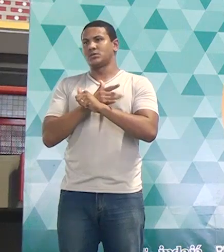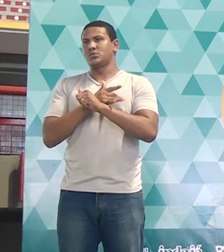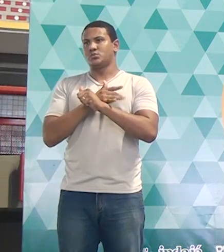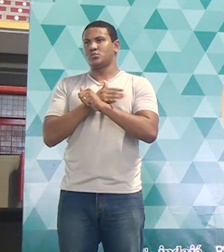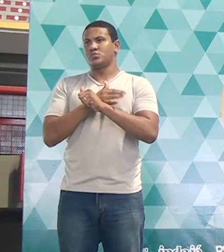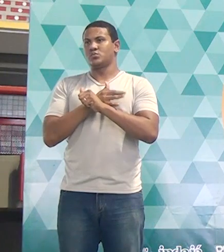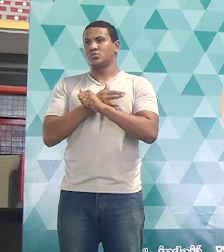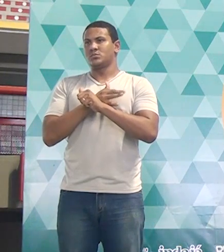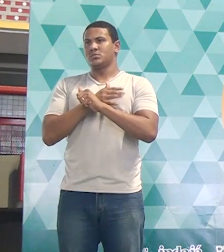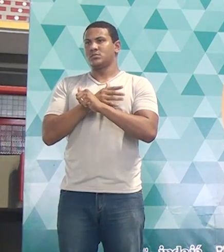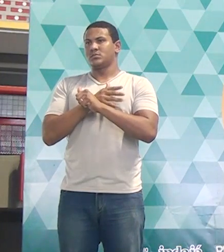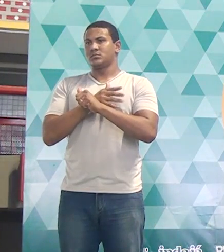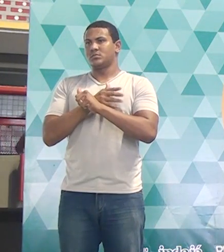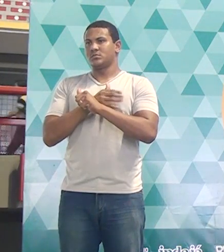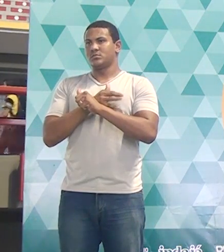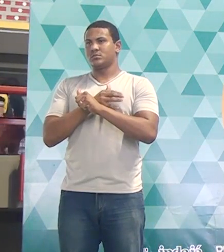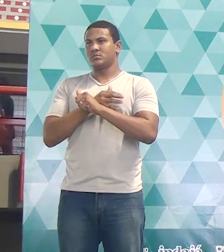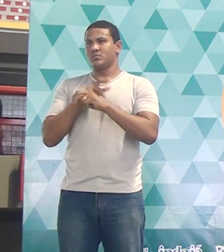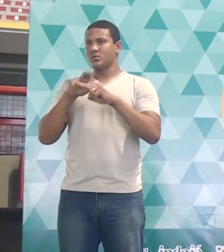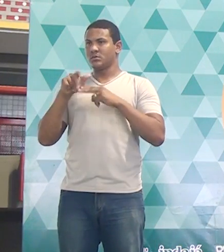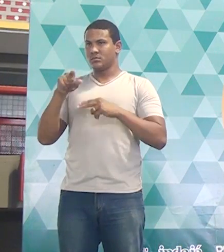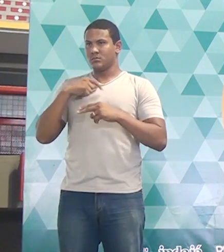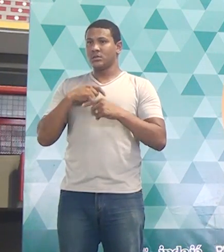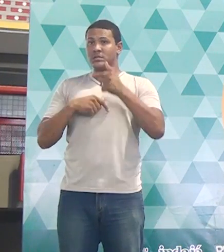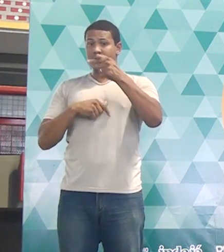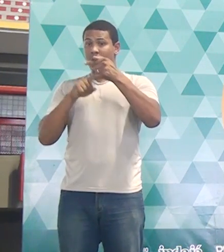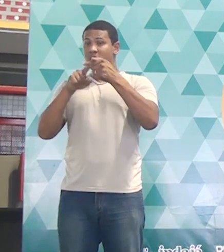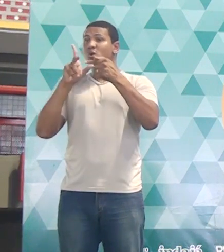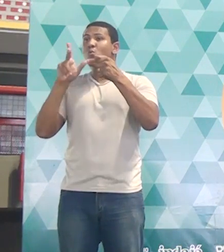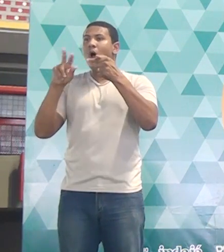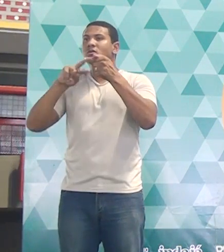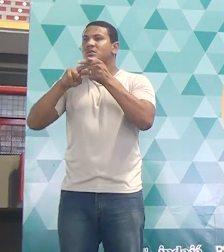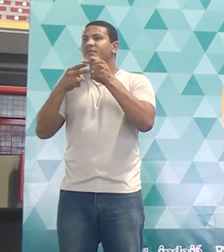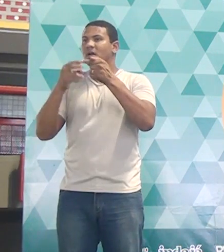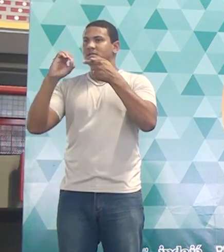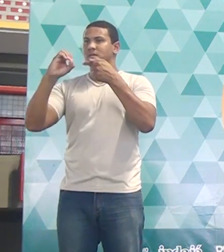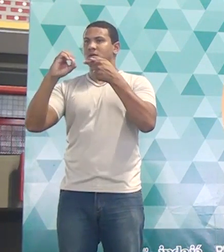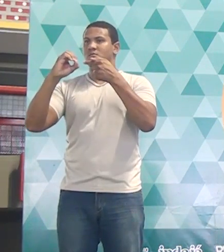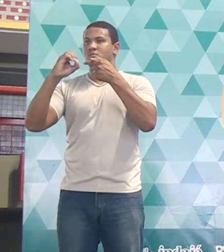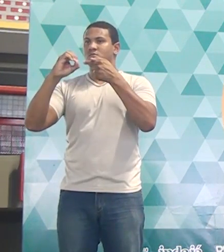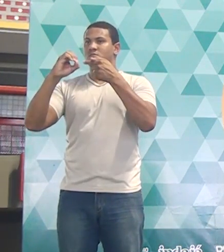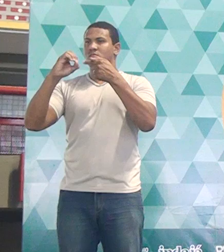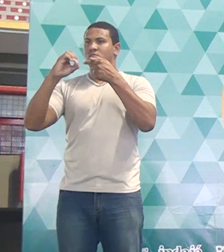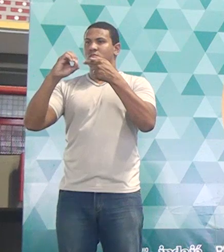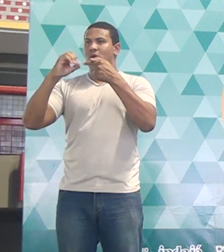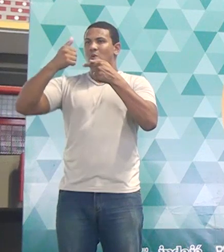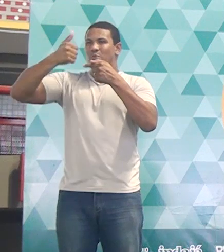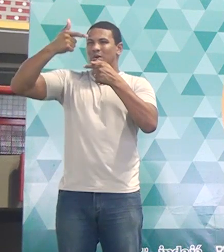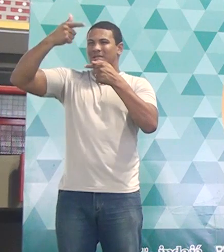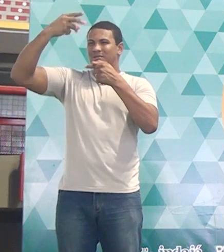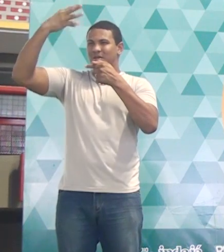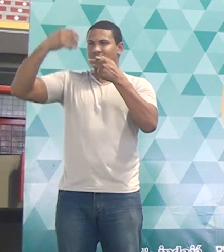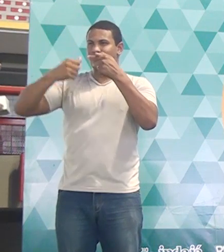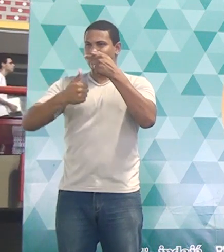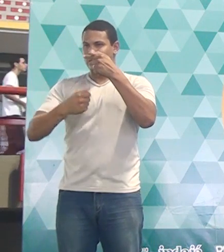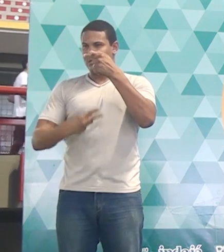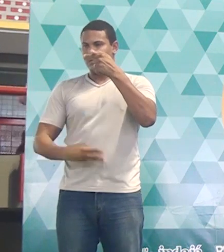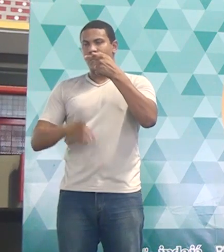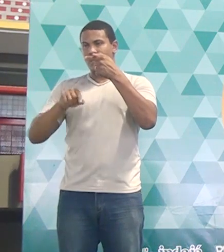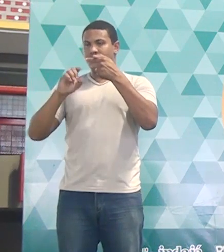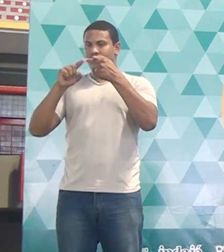suco de tomate é um material ácido. Existe uma outra forma de você verificar se o material é ácido ou básico.